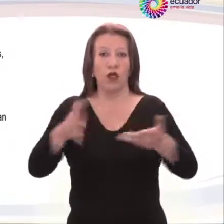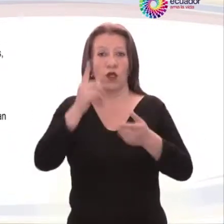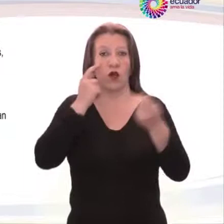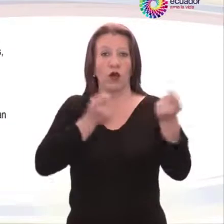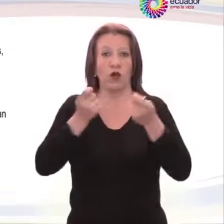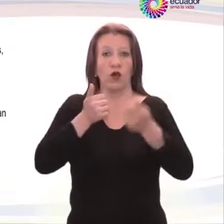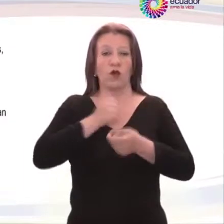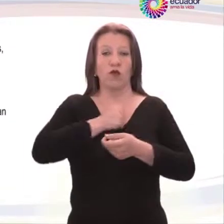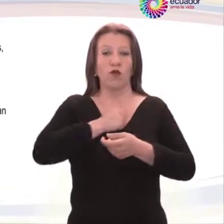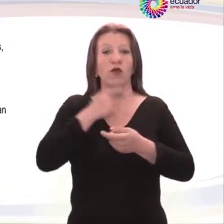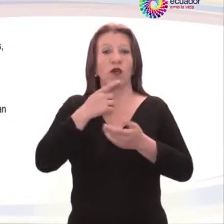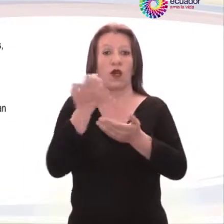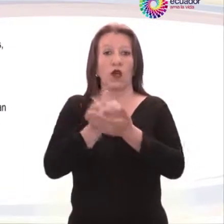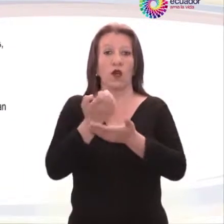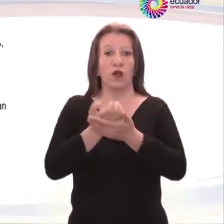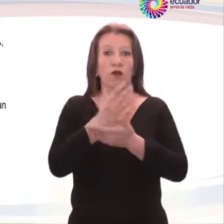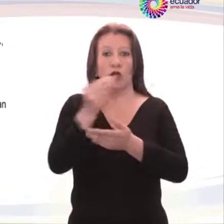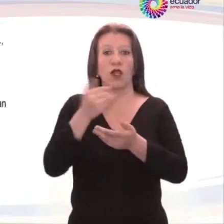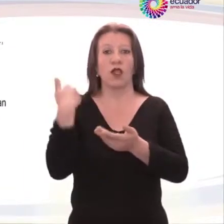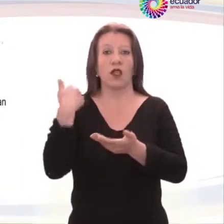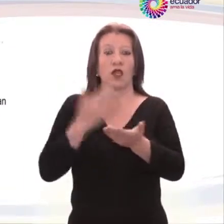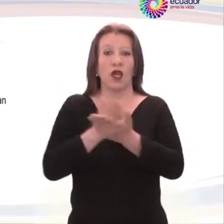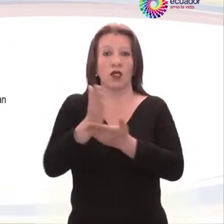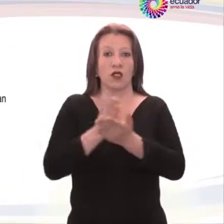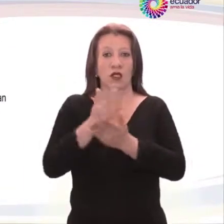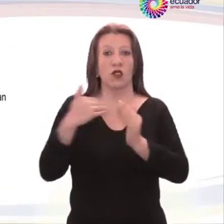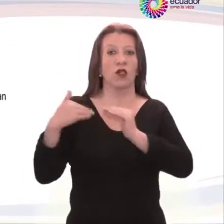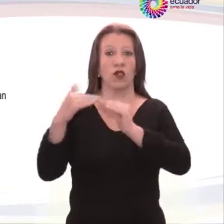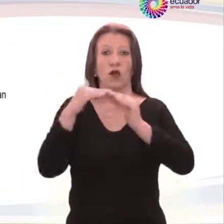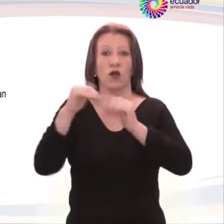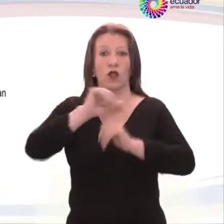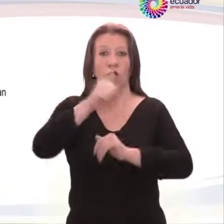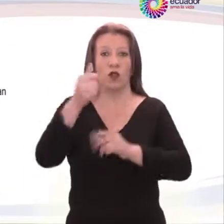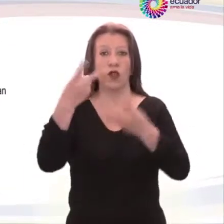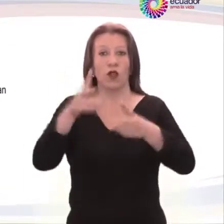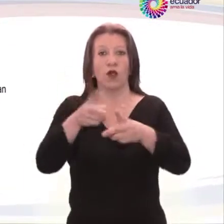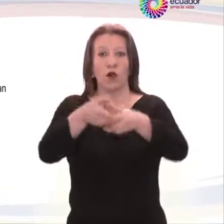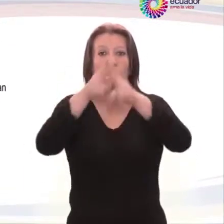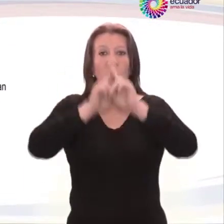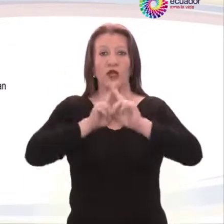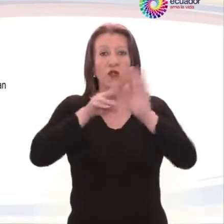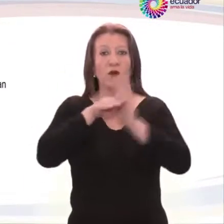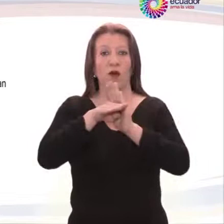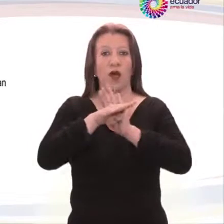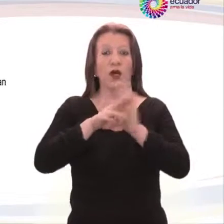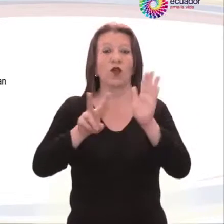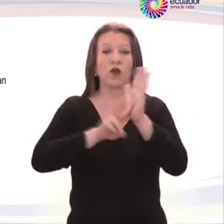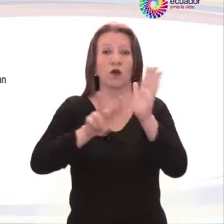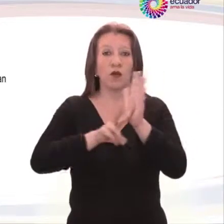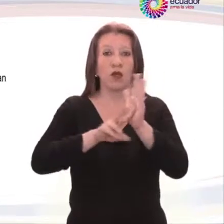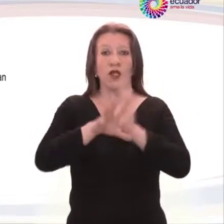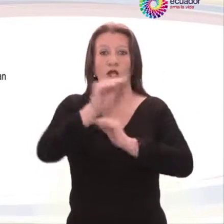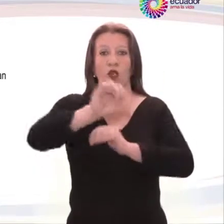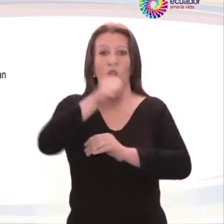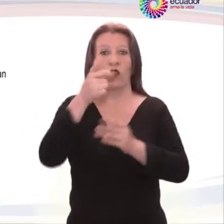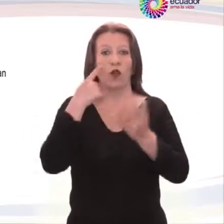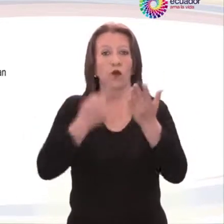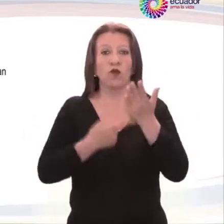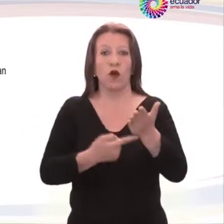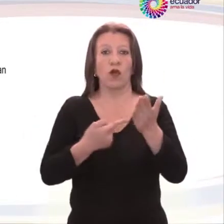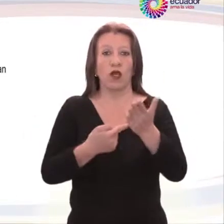económicos y tener acceso en igualdad de condiciones a préstamos bancarios hipotecas y otras modalidades